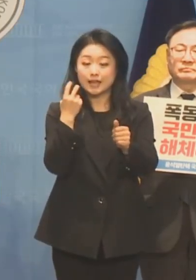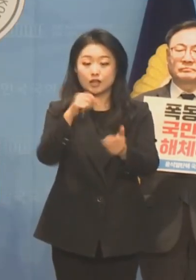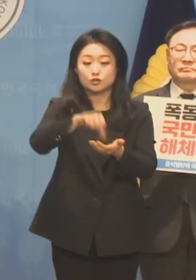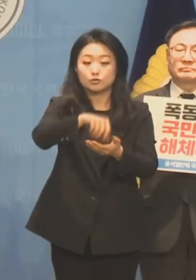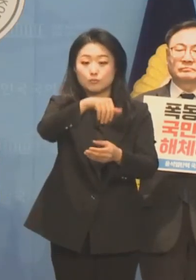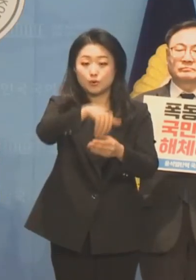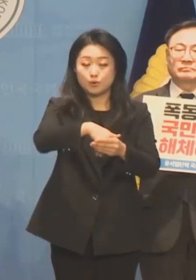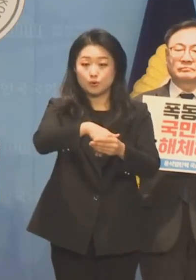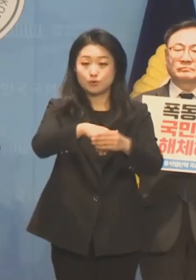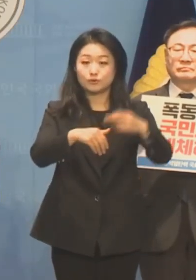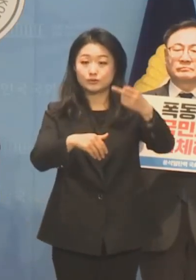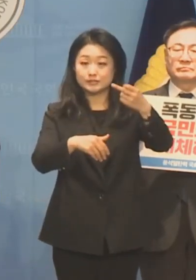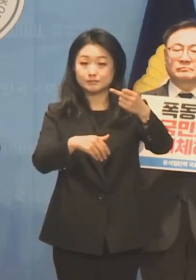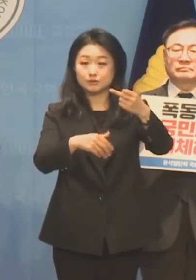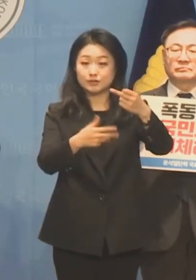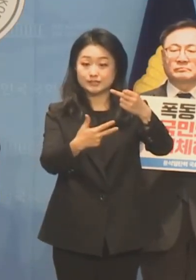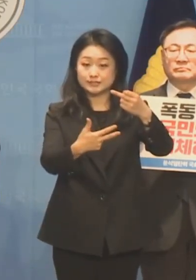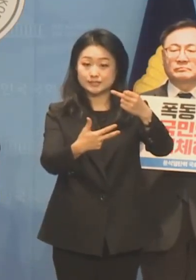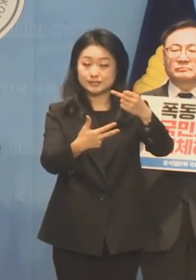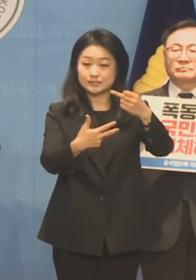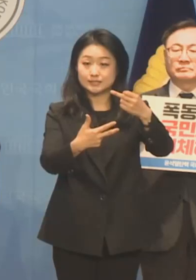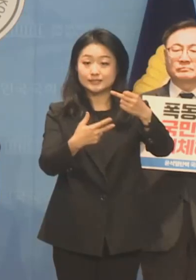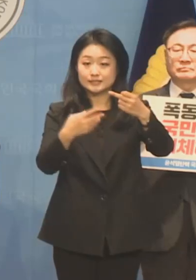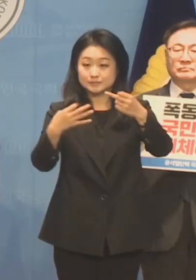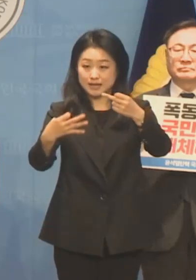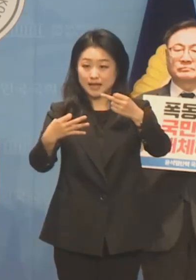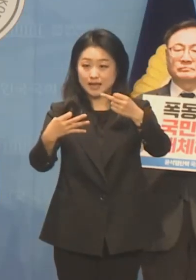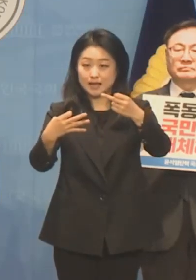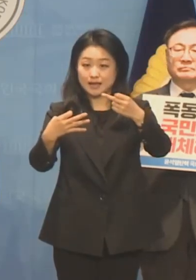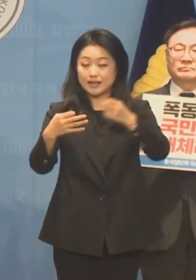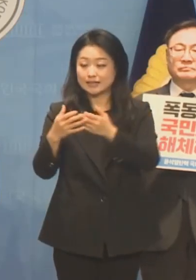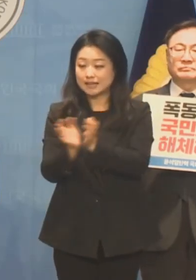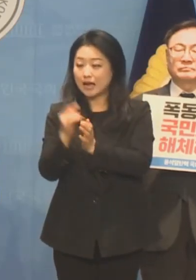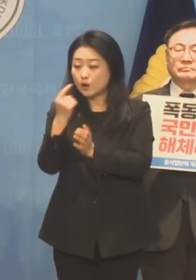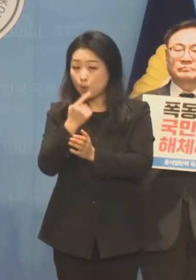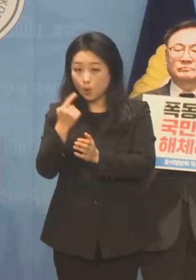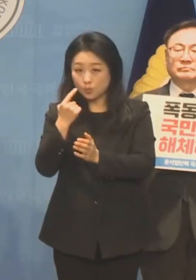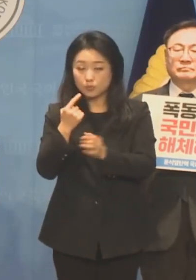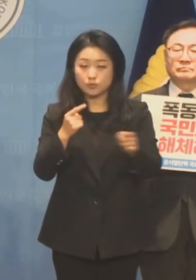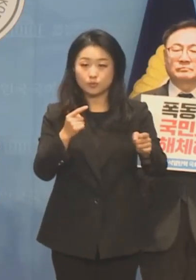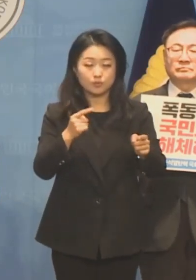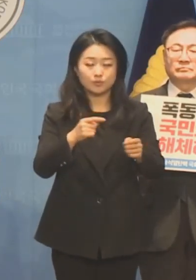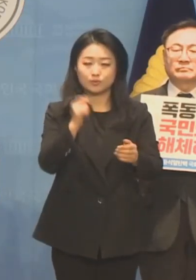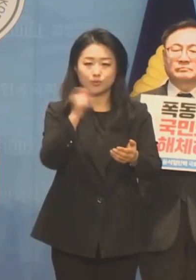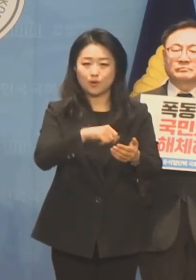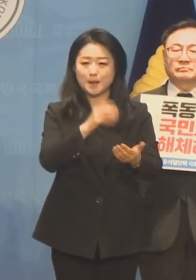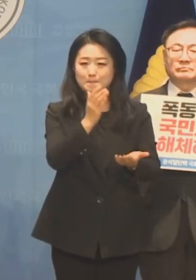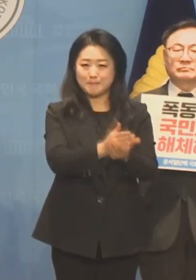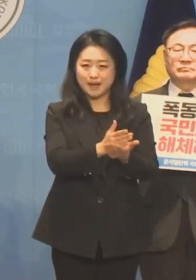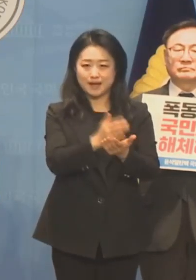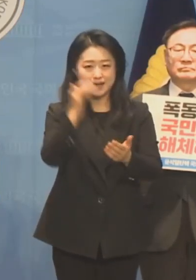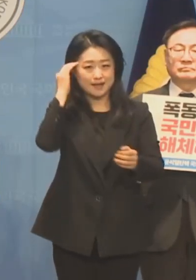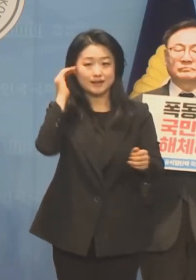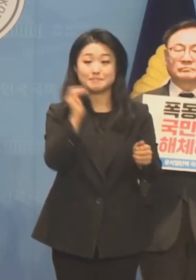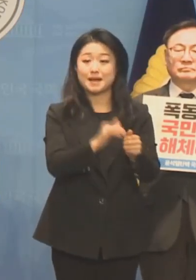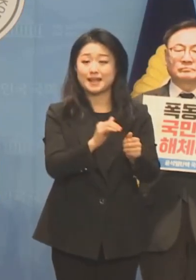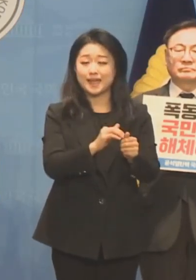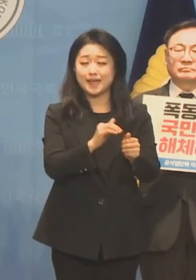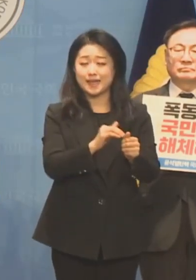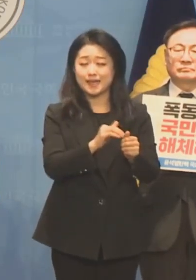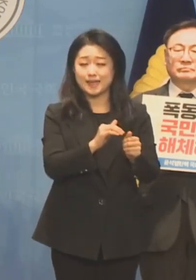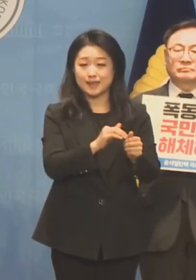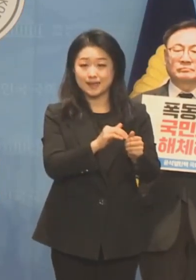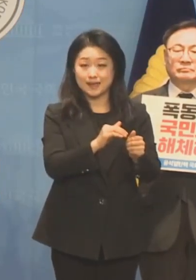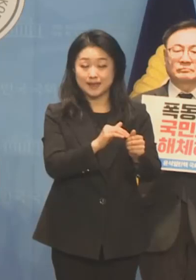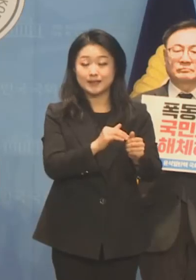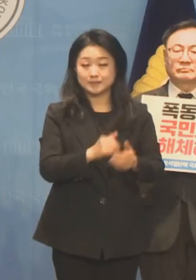표결이 있었던 12월 7일, 12월 14일 당론 부결을 결정하고 방해했습니다. 탄핵을